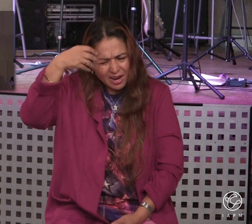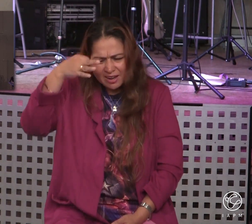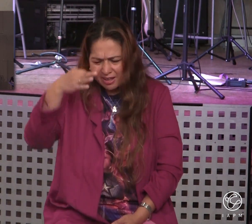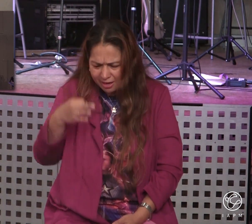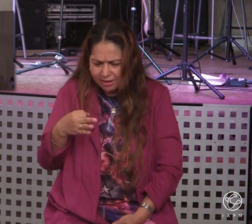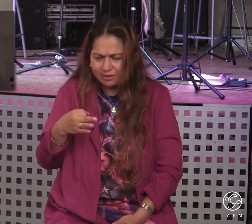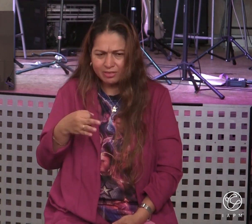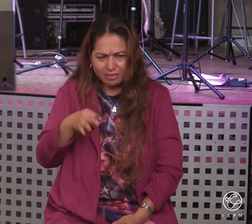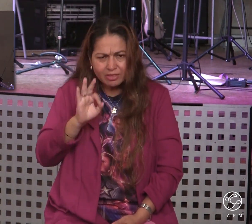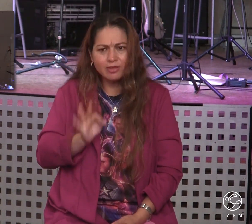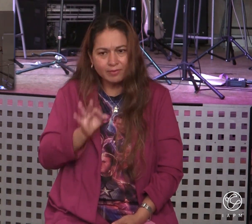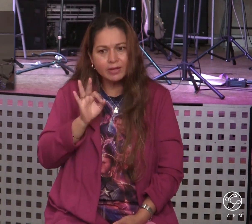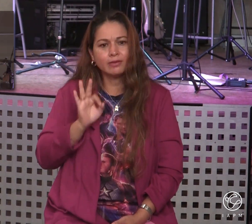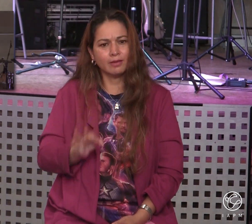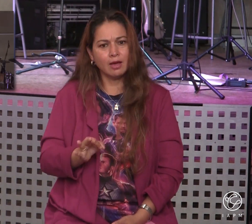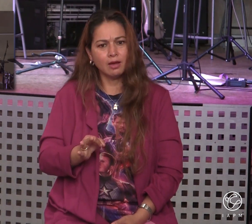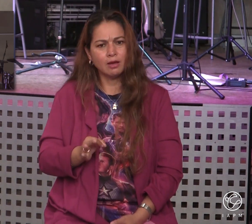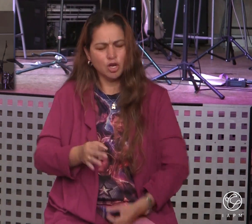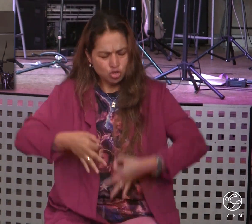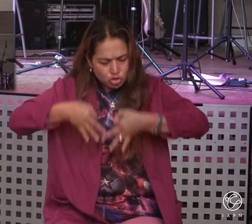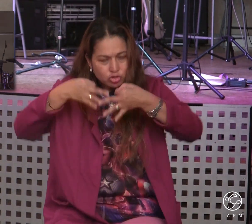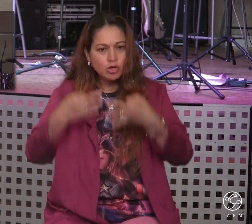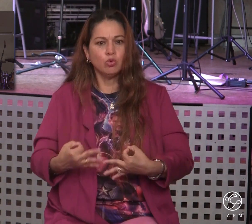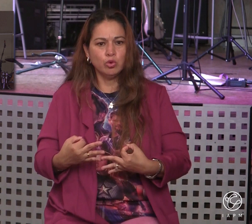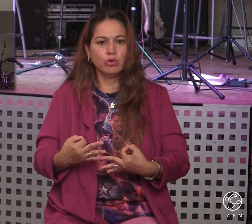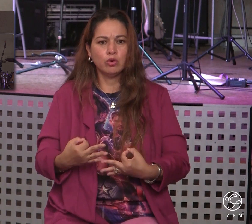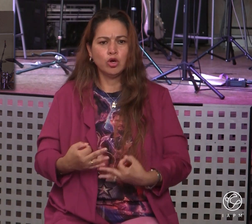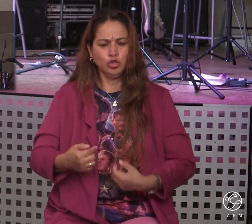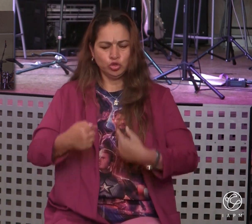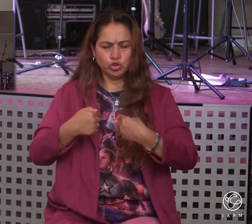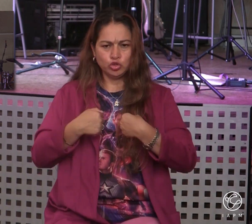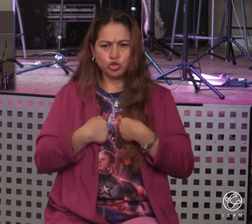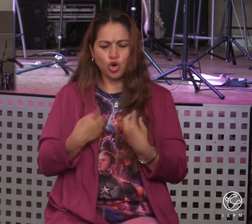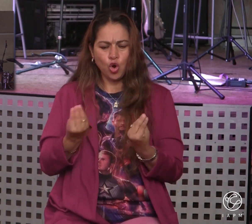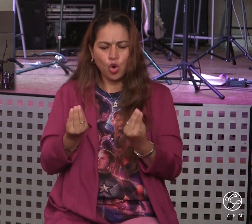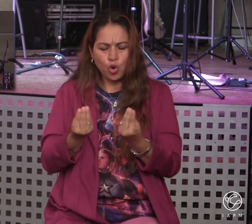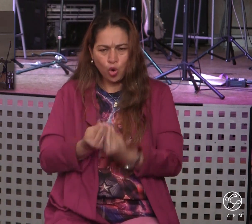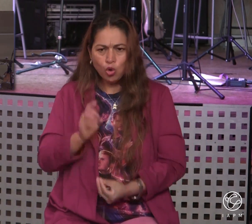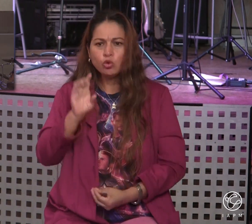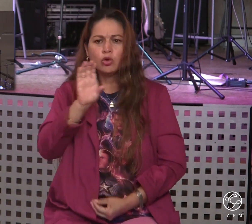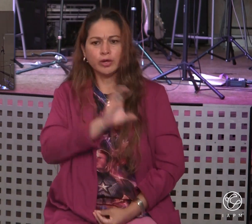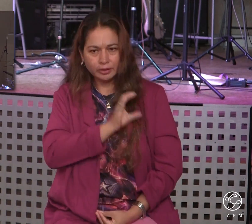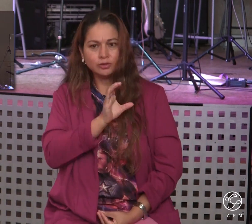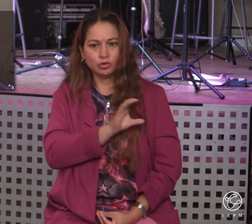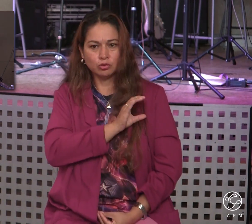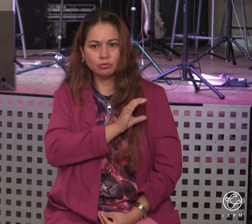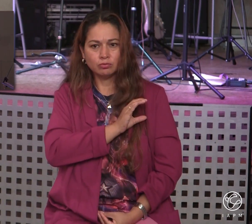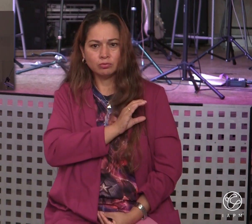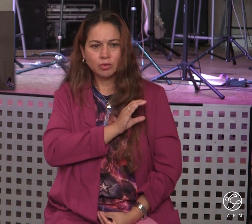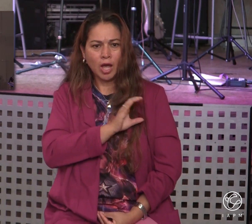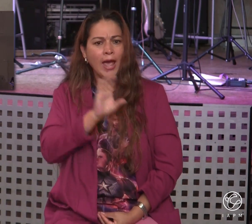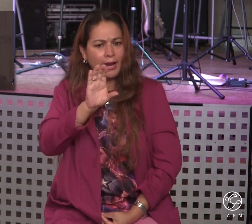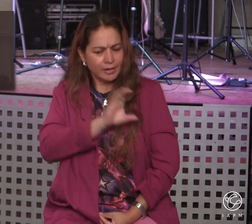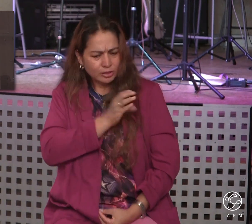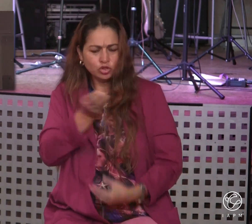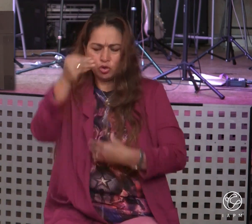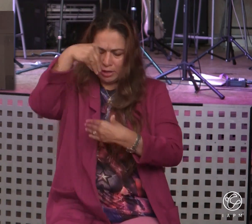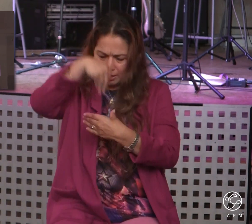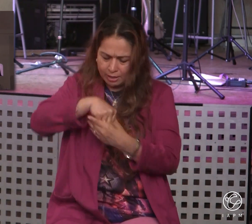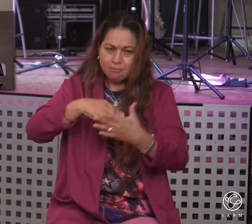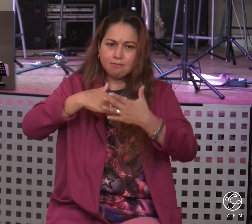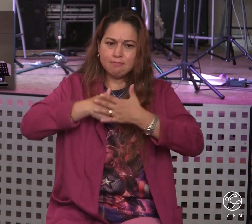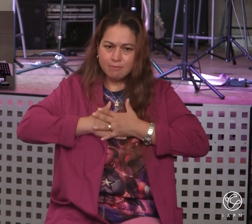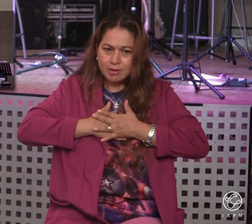nosotros estamos en Cristo, ¿o no? Recuerda Gálatas 2:20, por darte